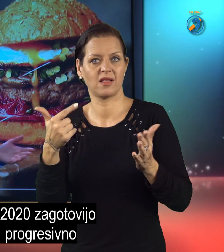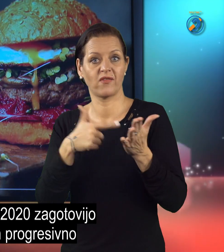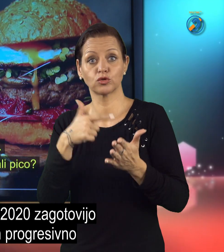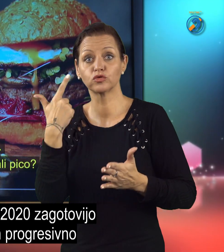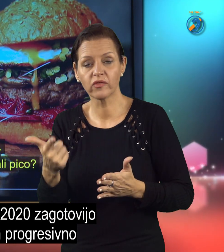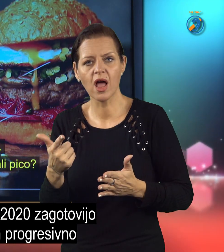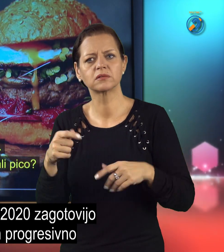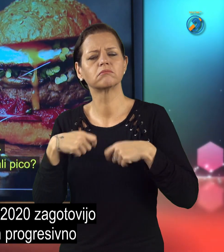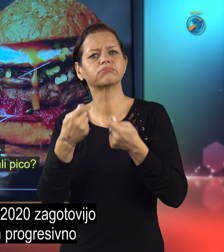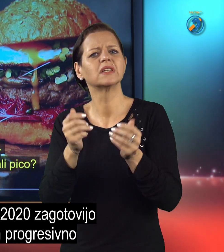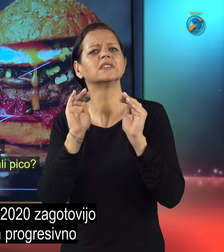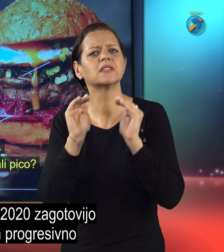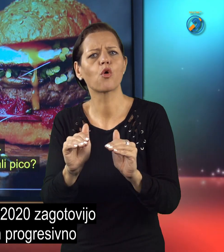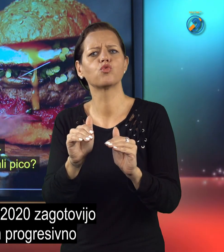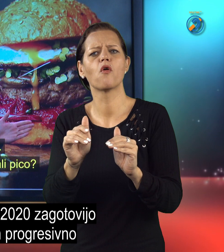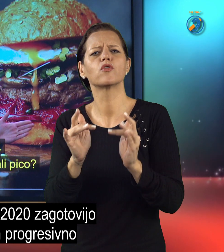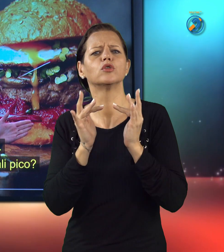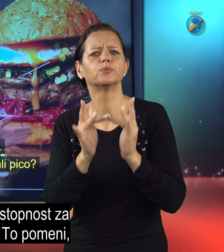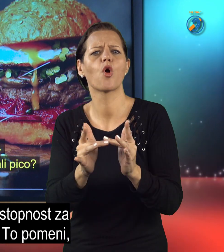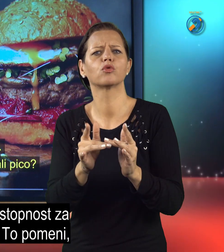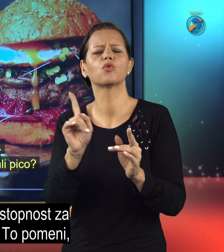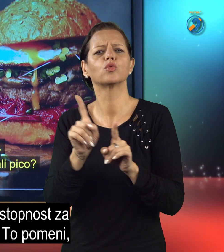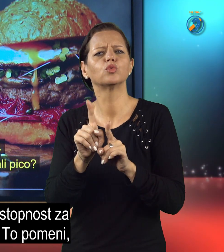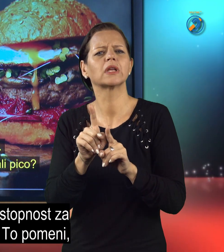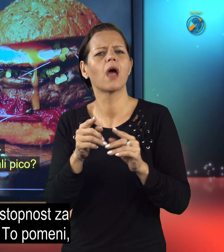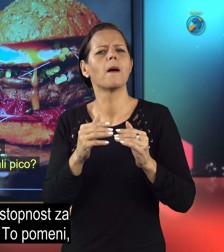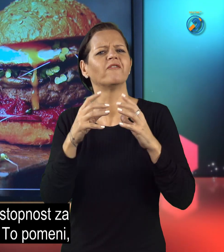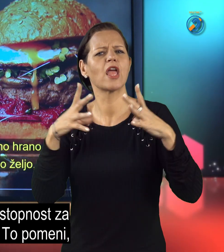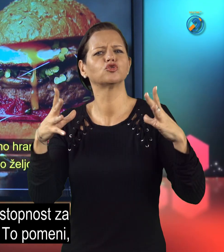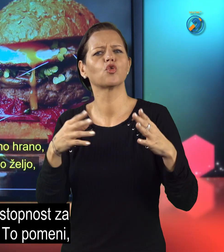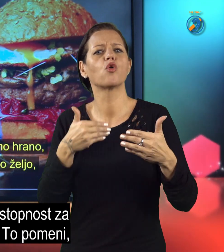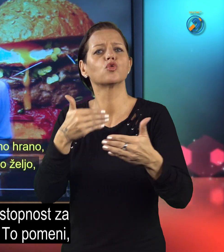in progresivno večjo dostopnost za invalide.